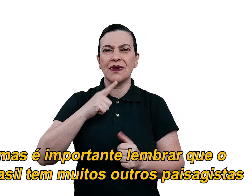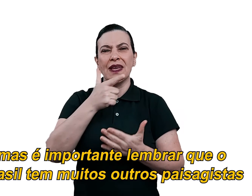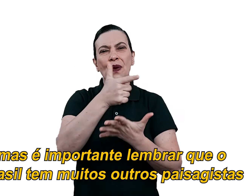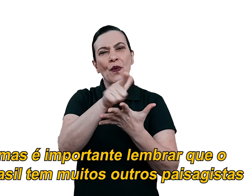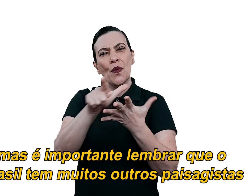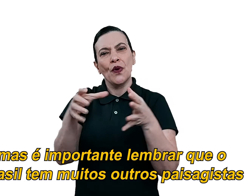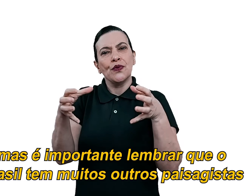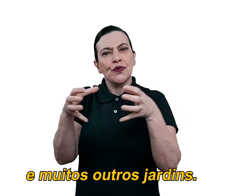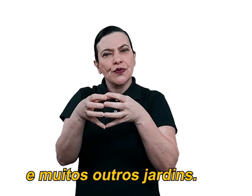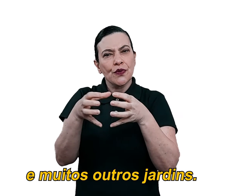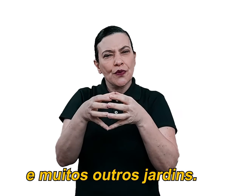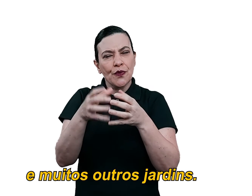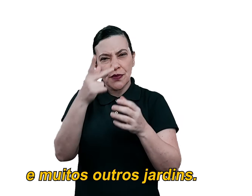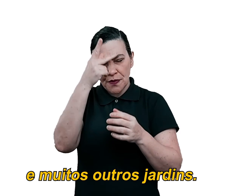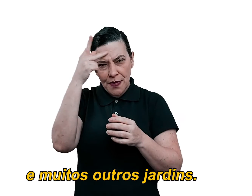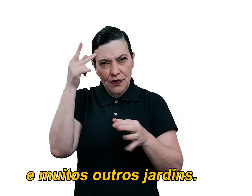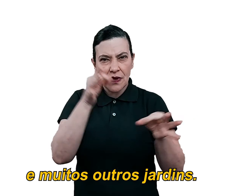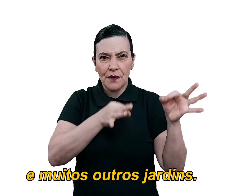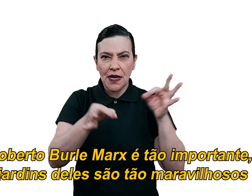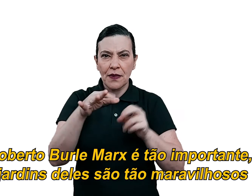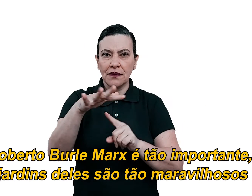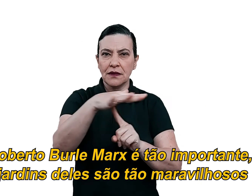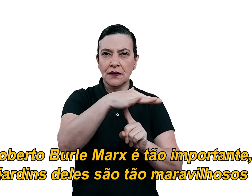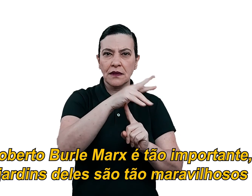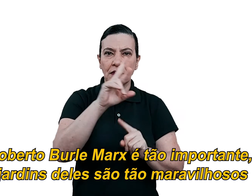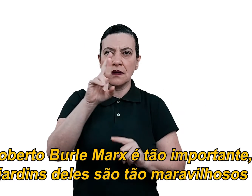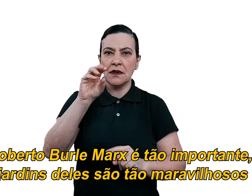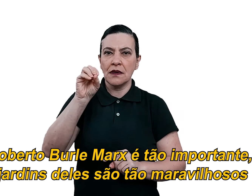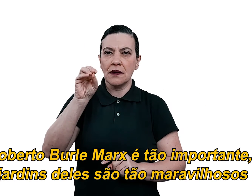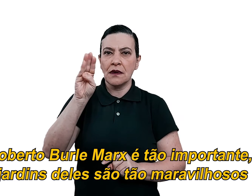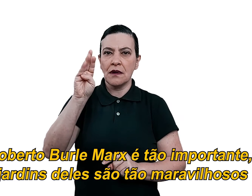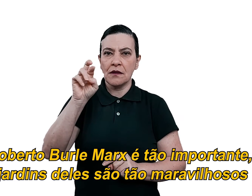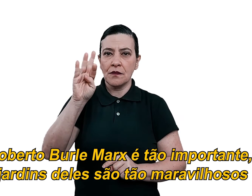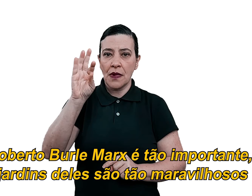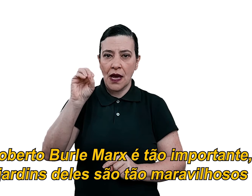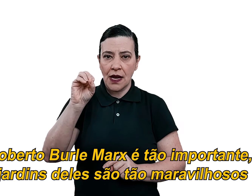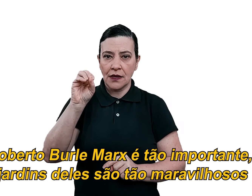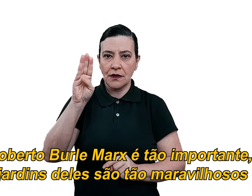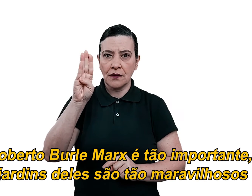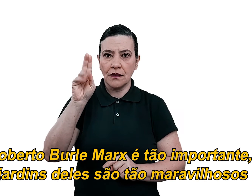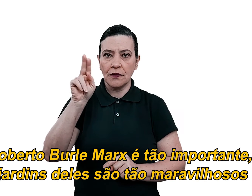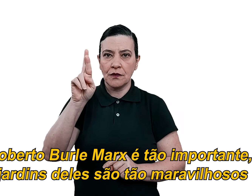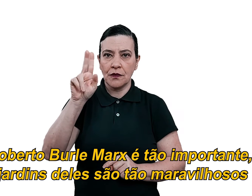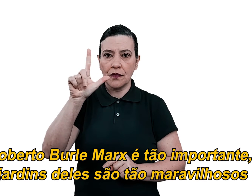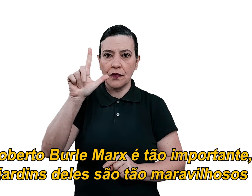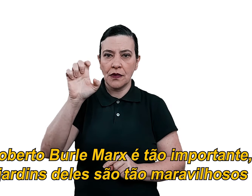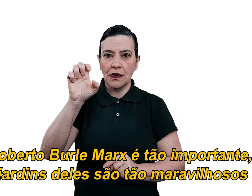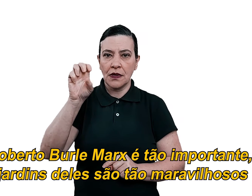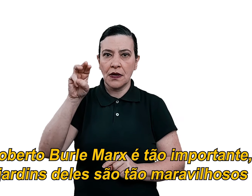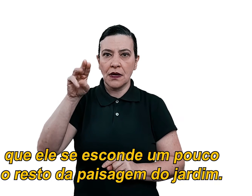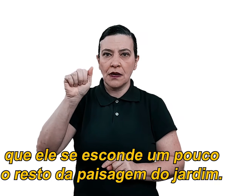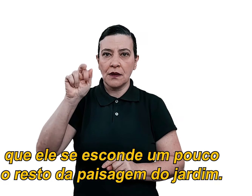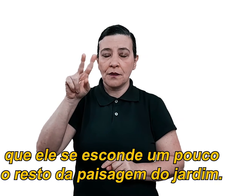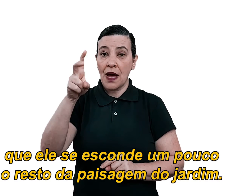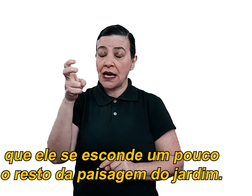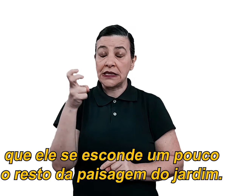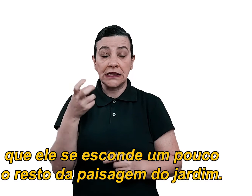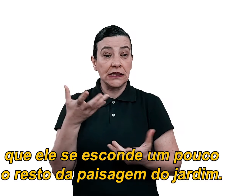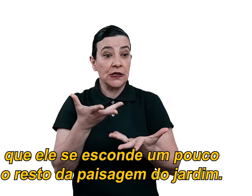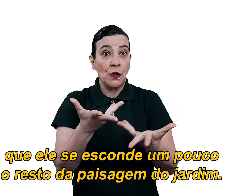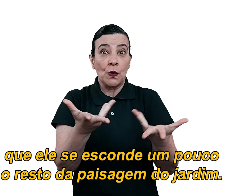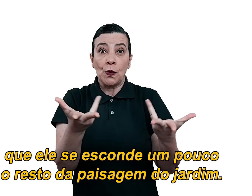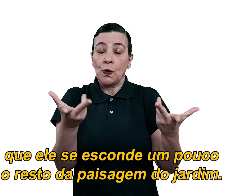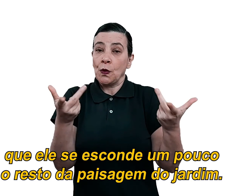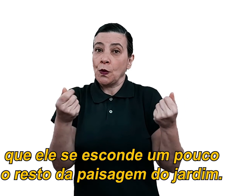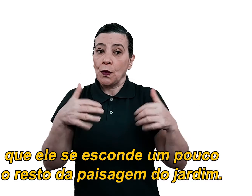outros paisagistas e muitos outros jardins. Né? O Roberto Burle Marx, ele é tão importante, os jardins dele são tão maravilhosos que ele se esconde um